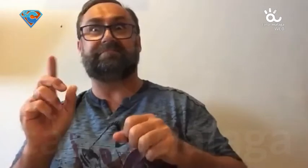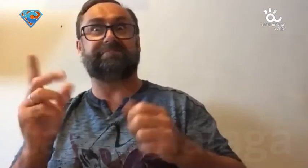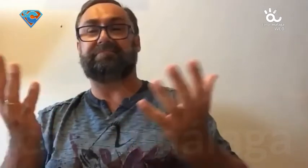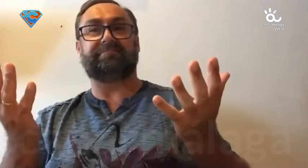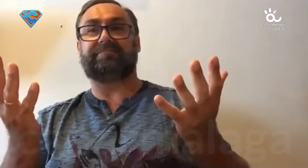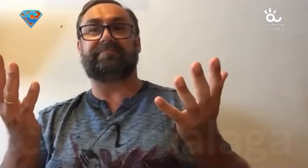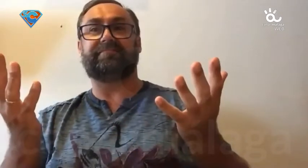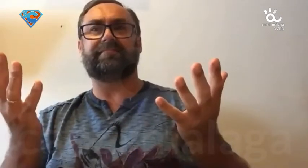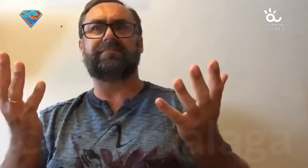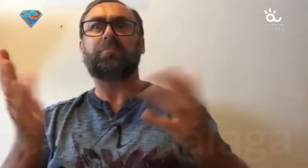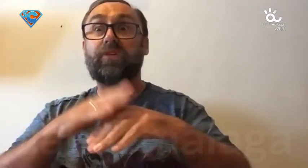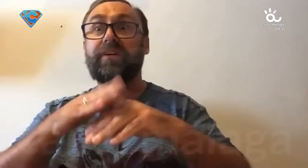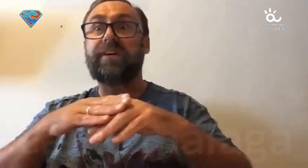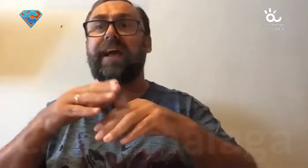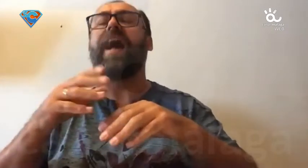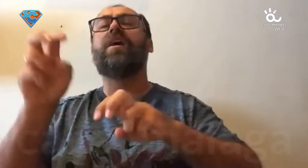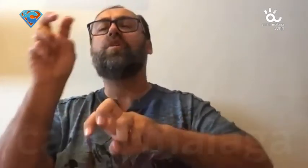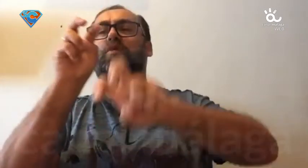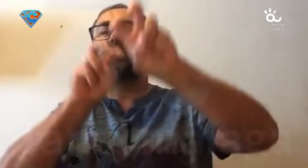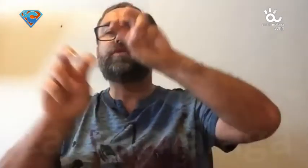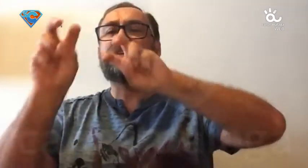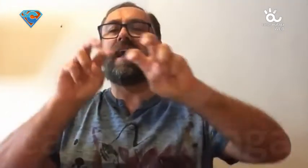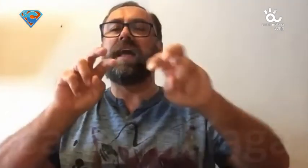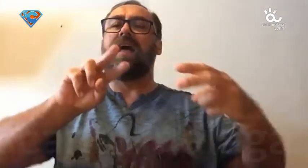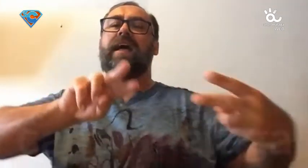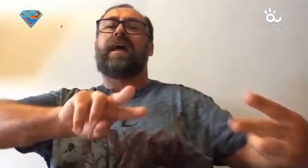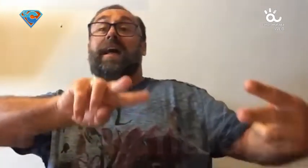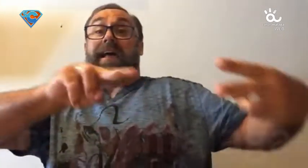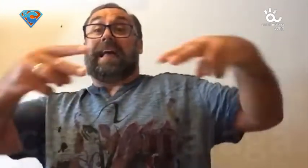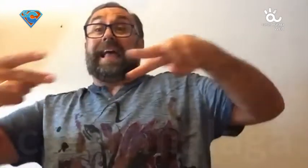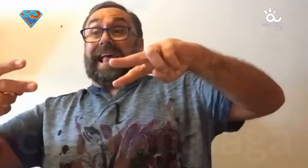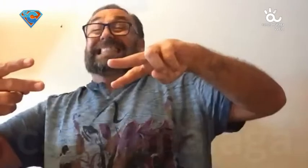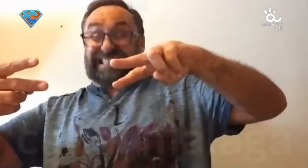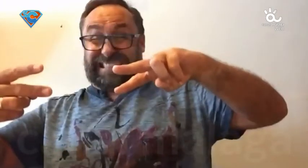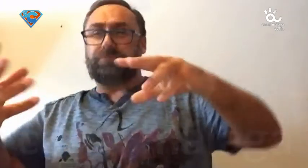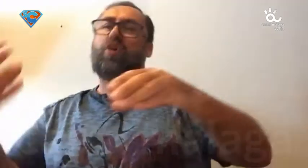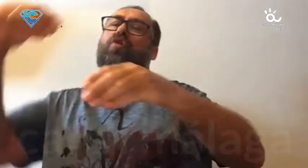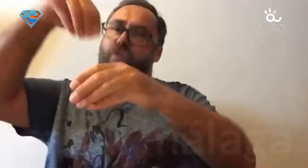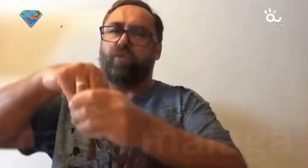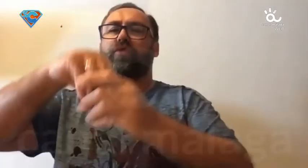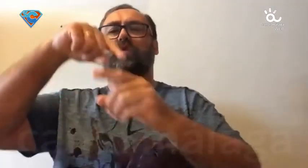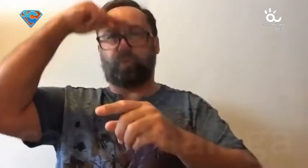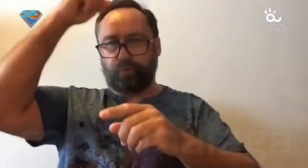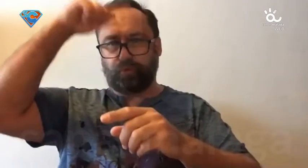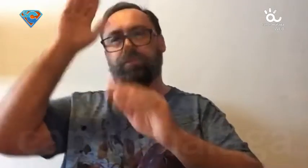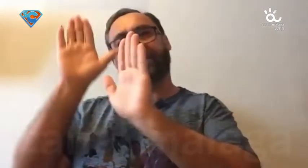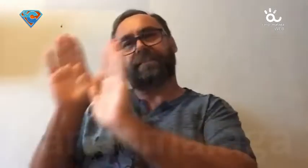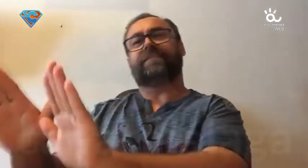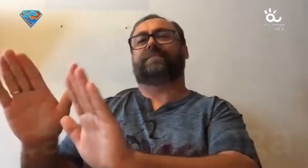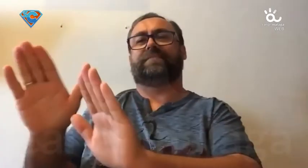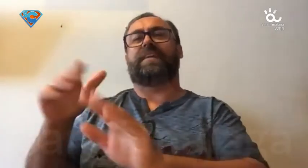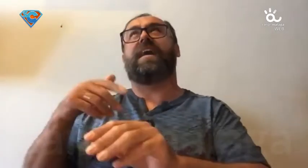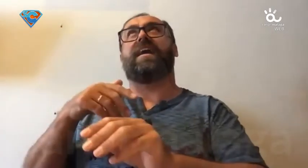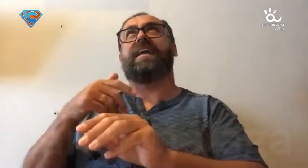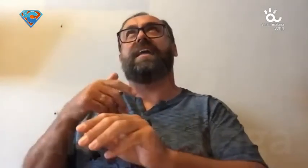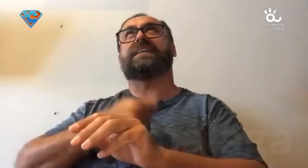otro país, pues a lo mejor no lo entiende, no coge la esencia. Tienes que buscar un poco esa interpretación,